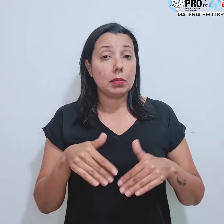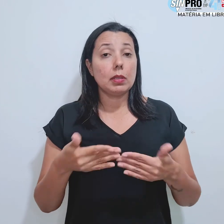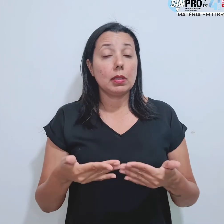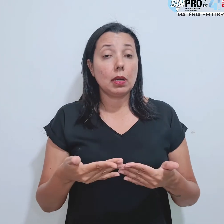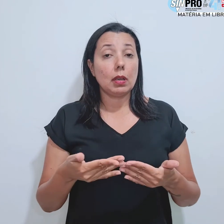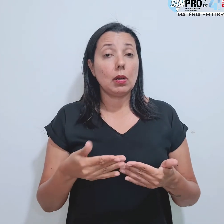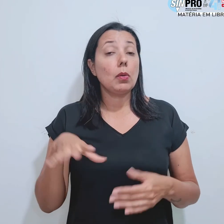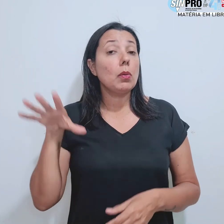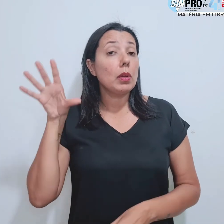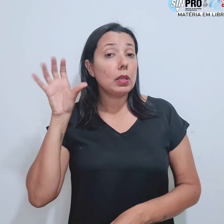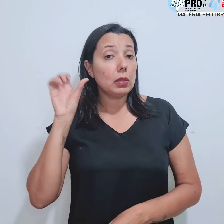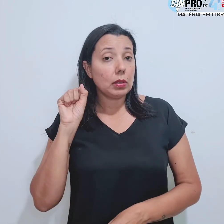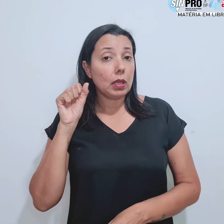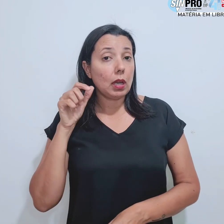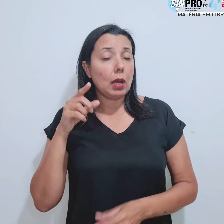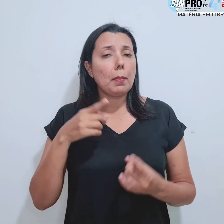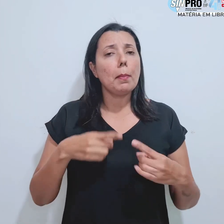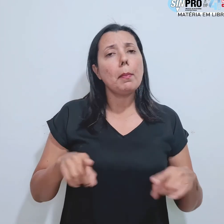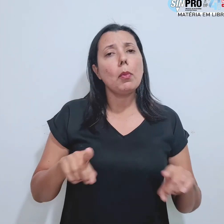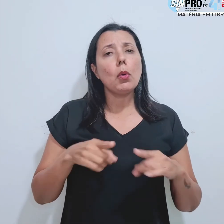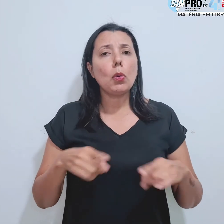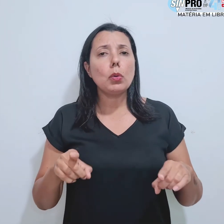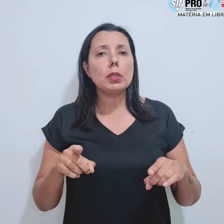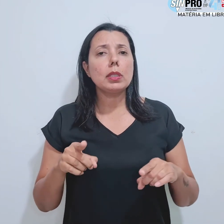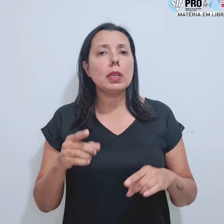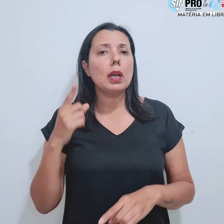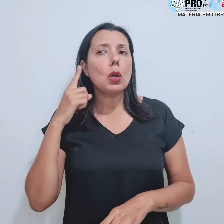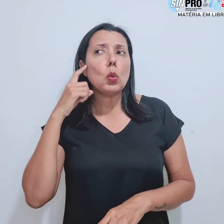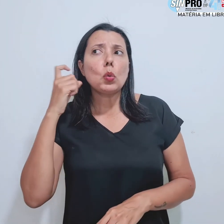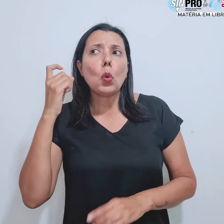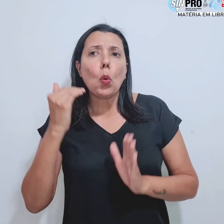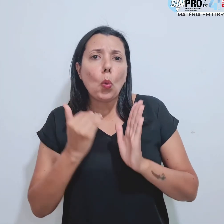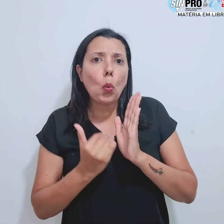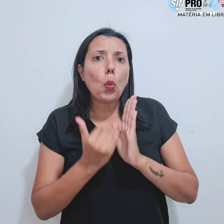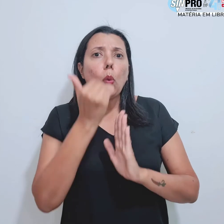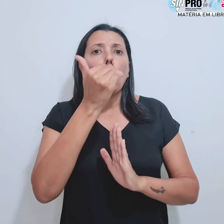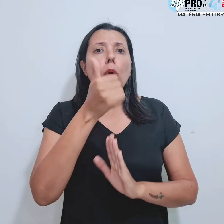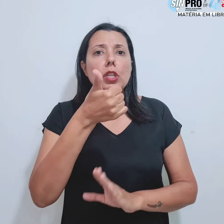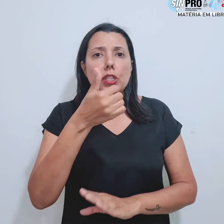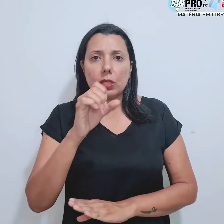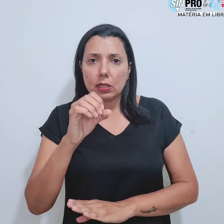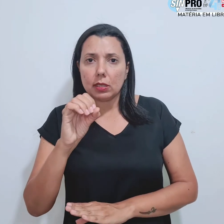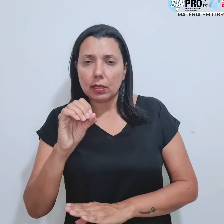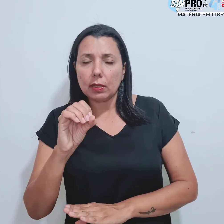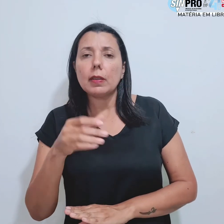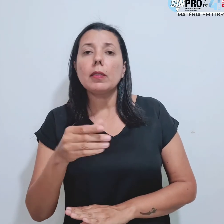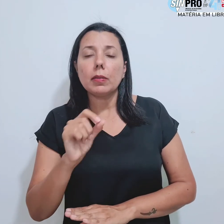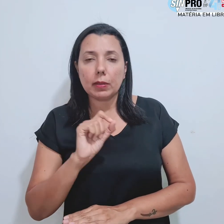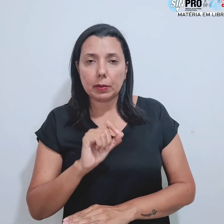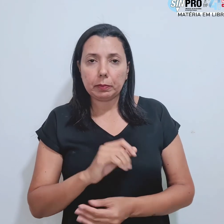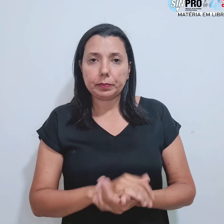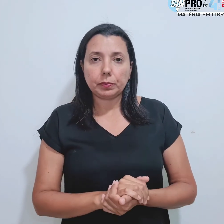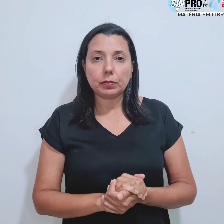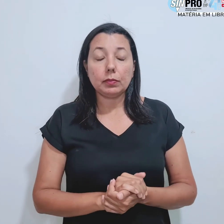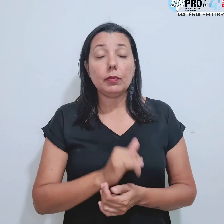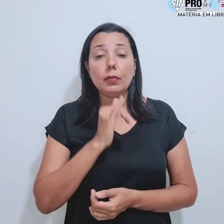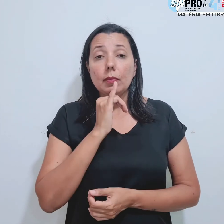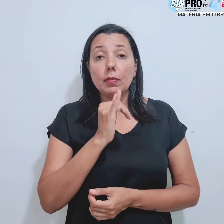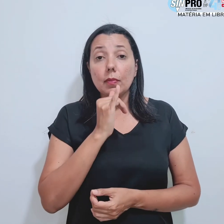Portanto, escutar música em som elevado, em torno de 100 decibéis, por